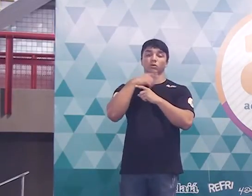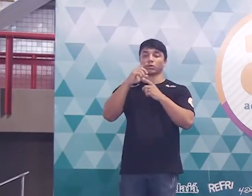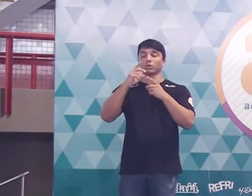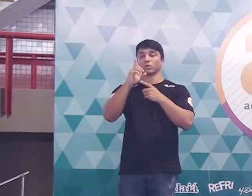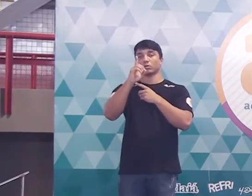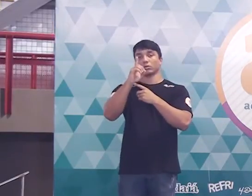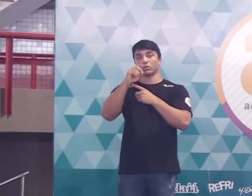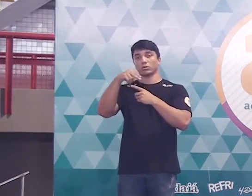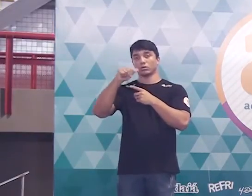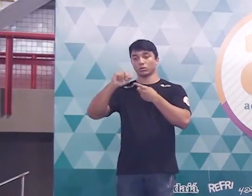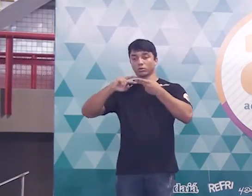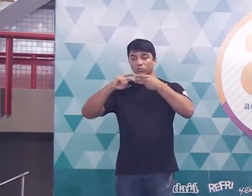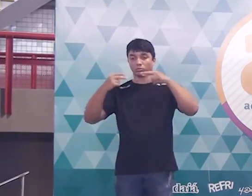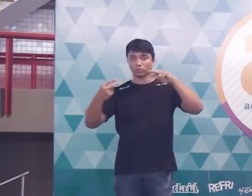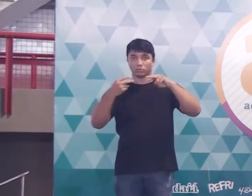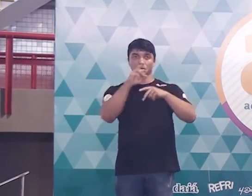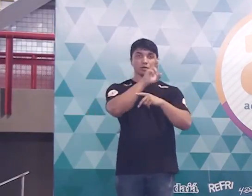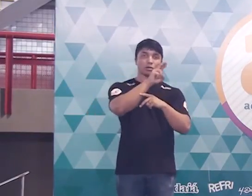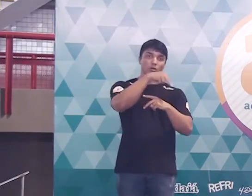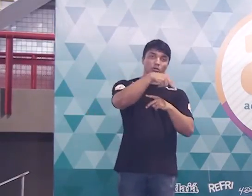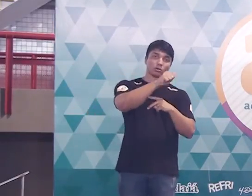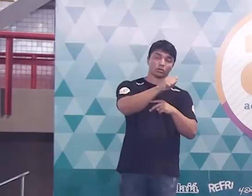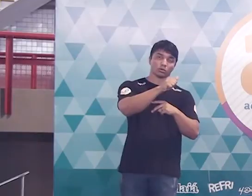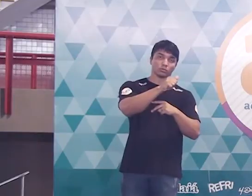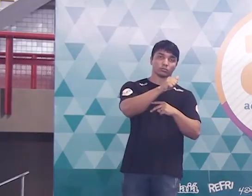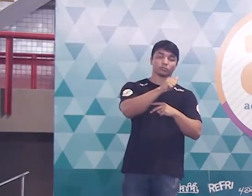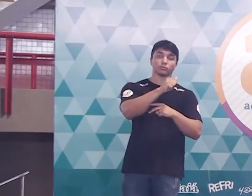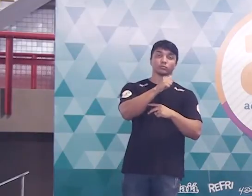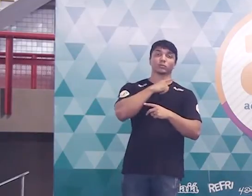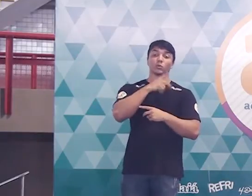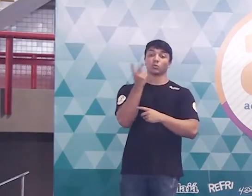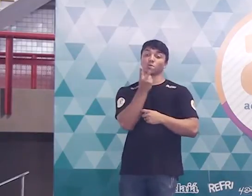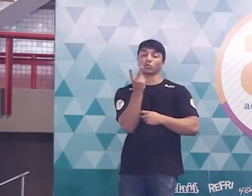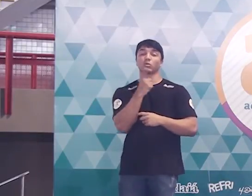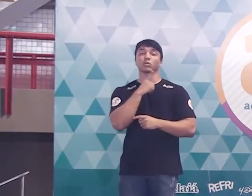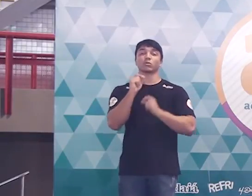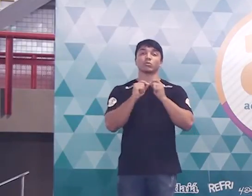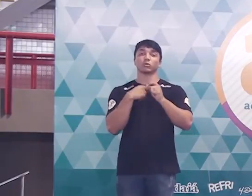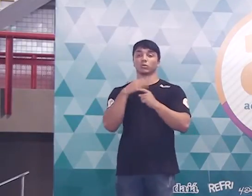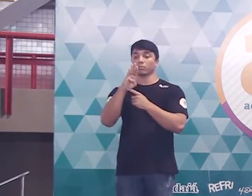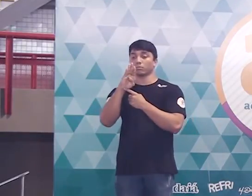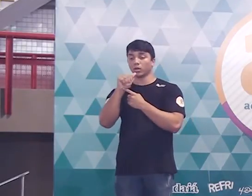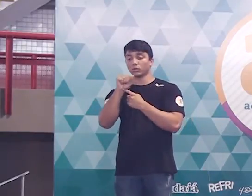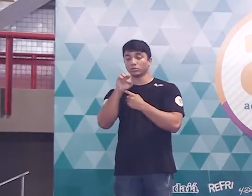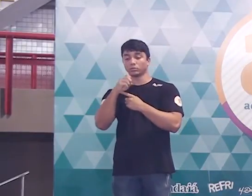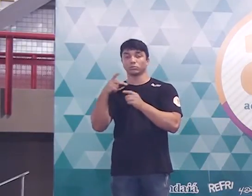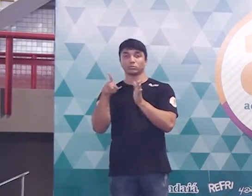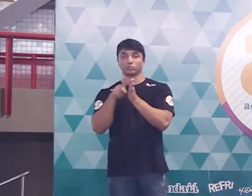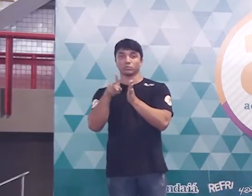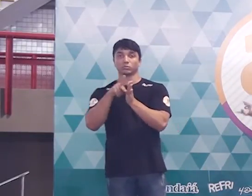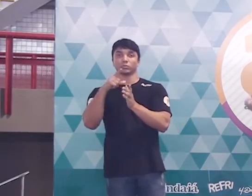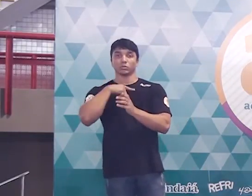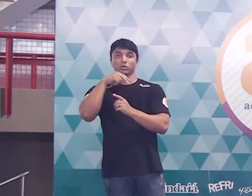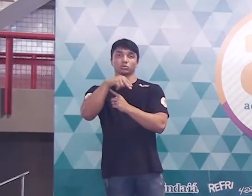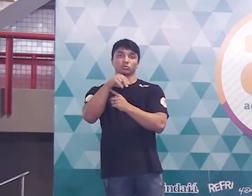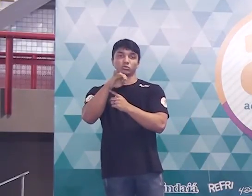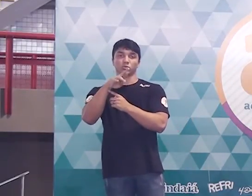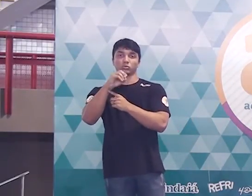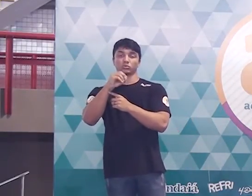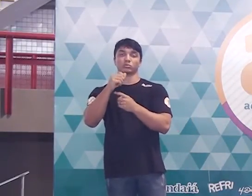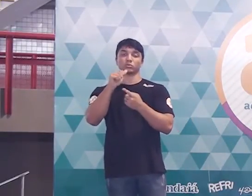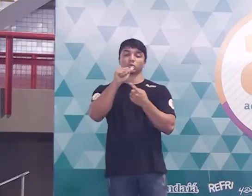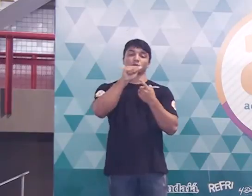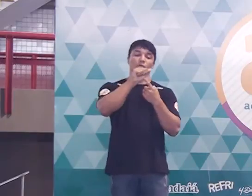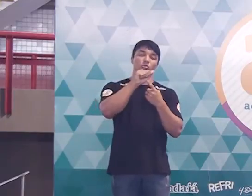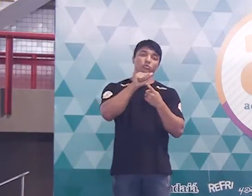RNA. Tanto o DNA como o RNA são formados por bases nitrogenadas.